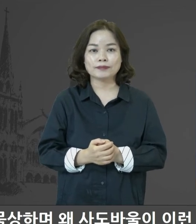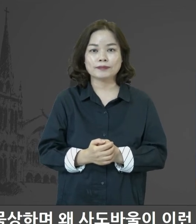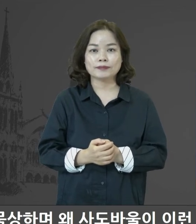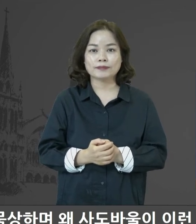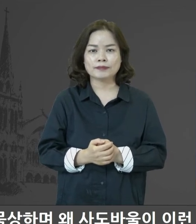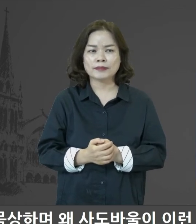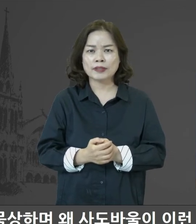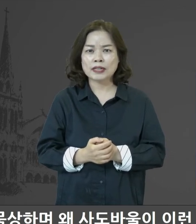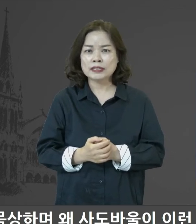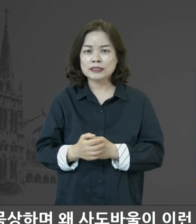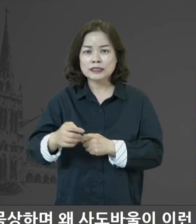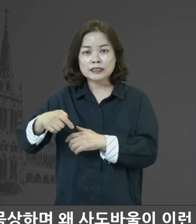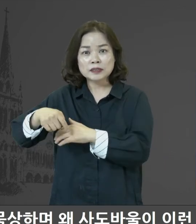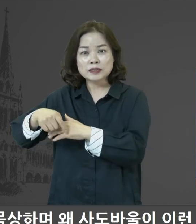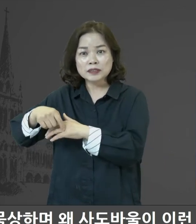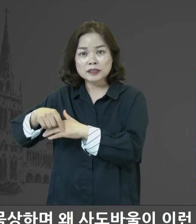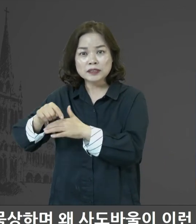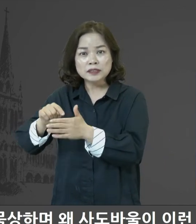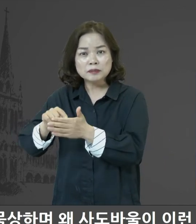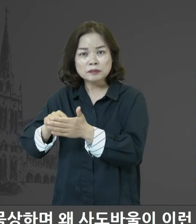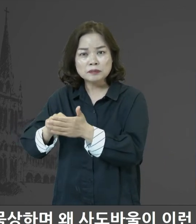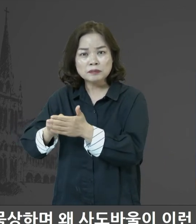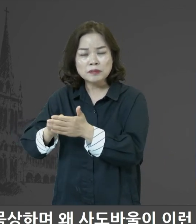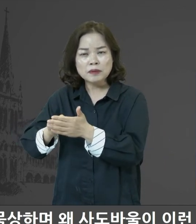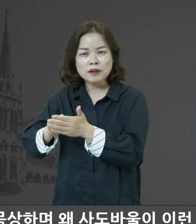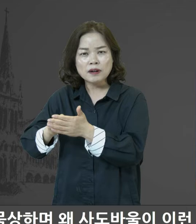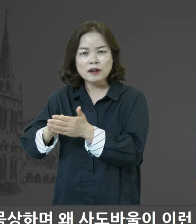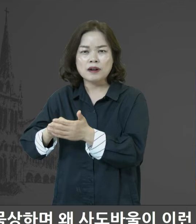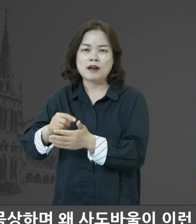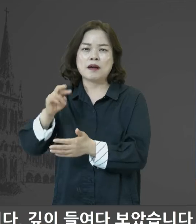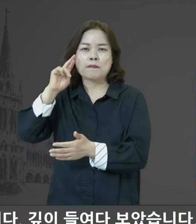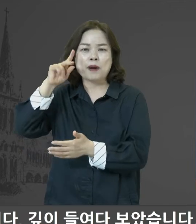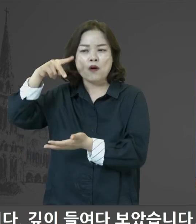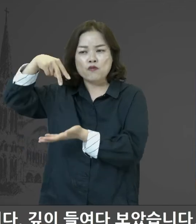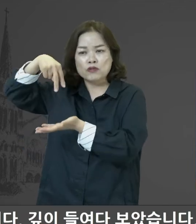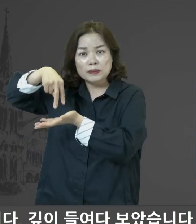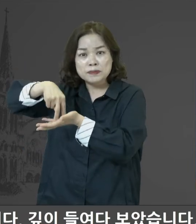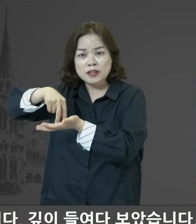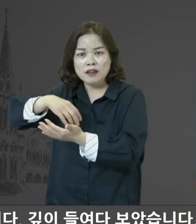그 마음에 감동을 받은 거예요.